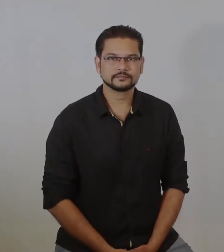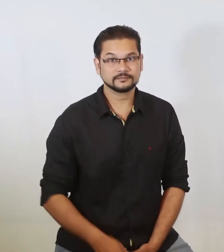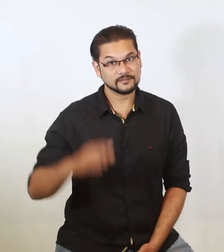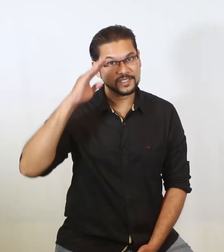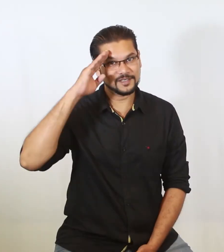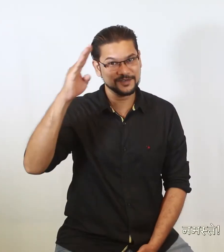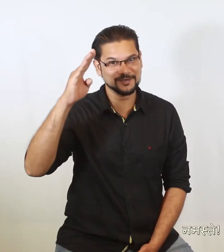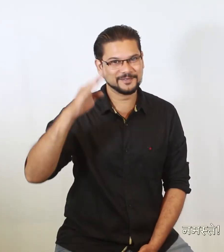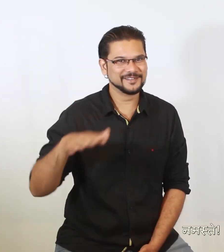नमस्ते